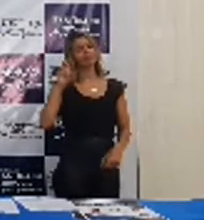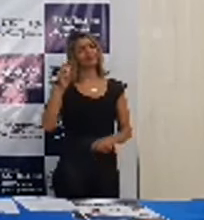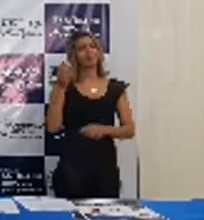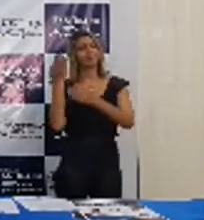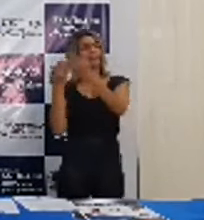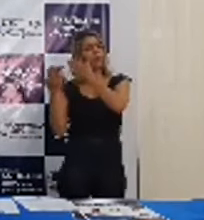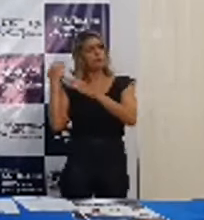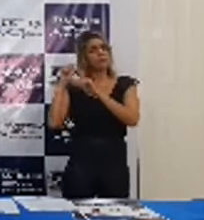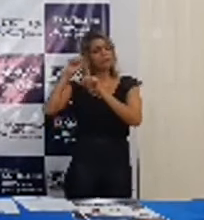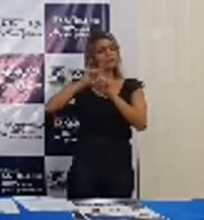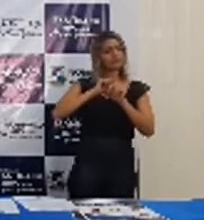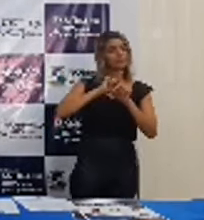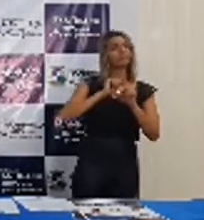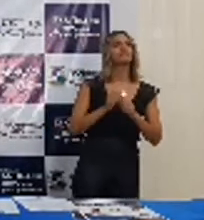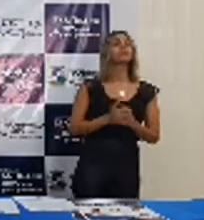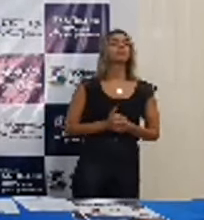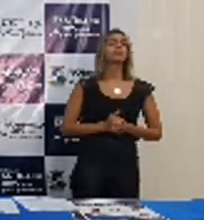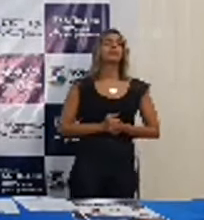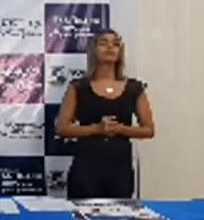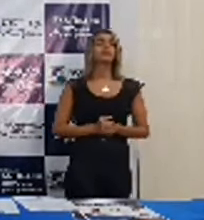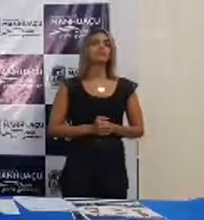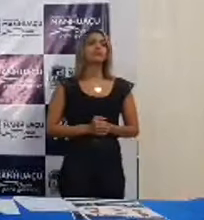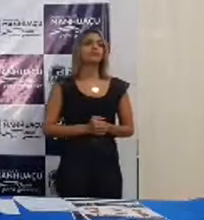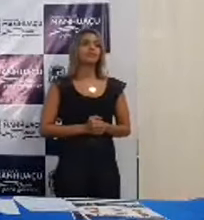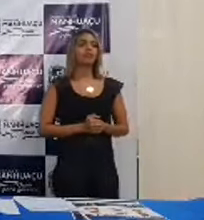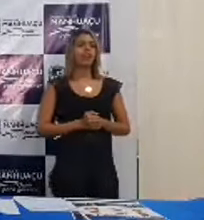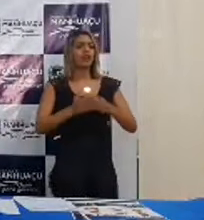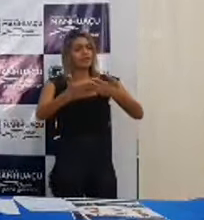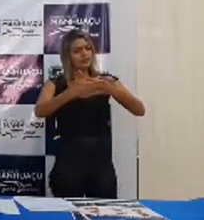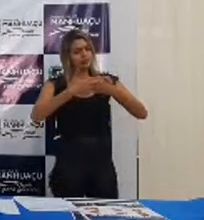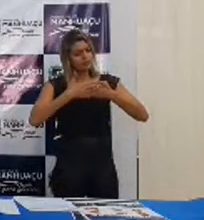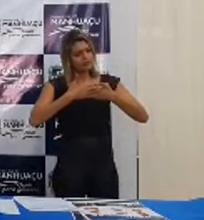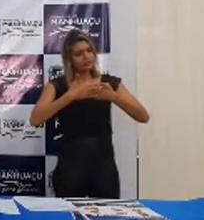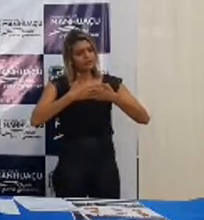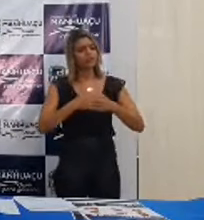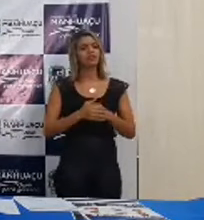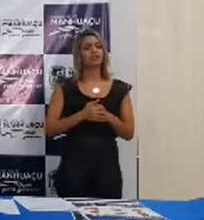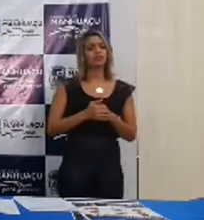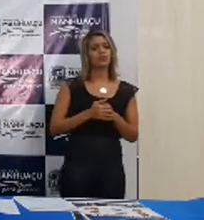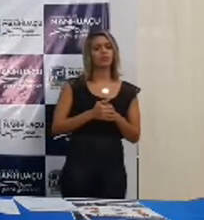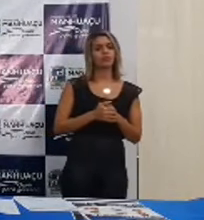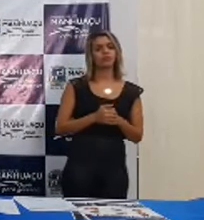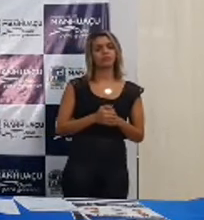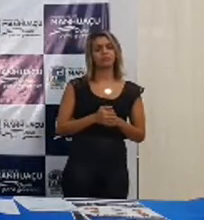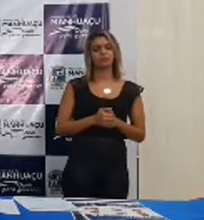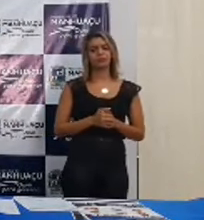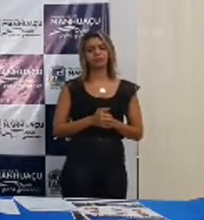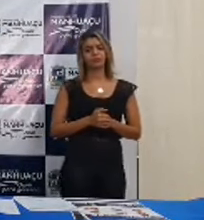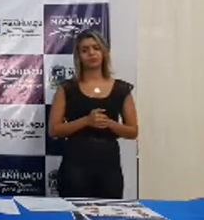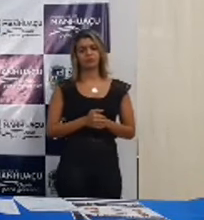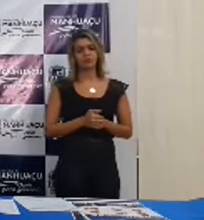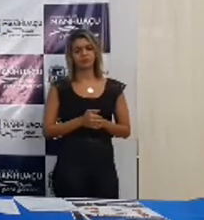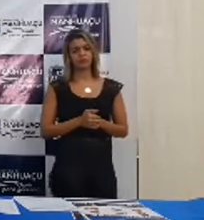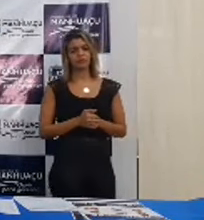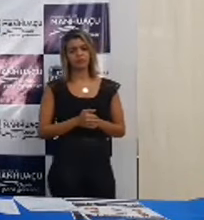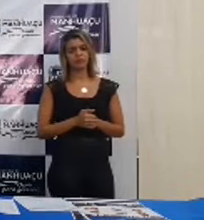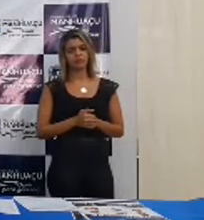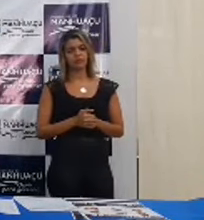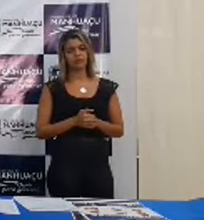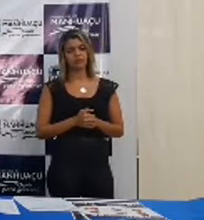baixa, que é uma responsabilidade do contribuinte. Ele fechou a empresa e ele comunica a baixa ao município. Está no nível